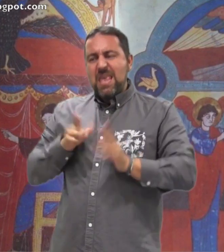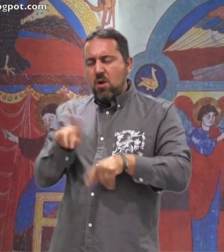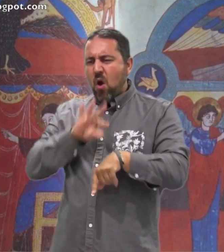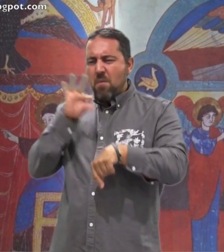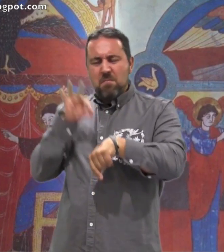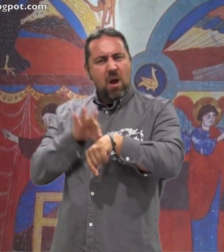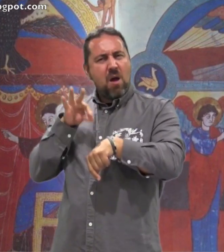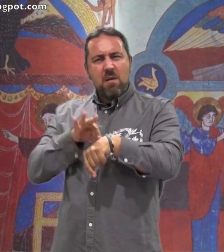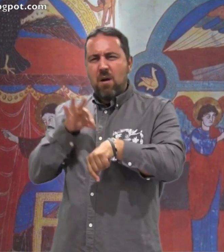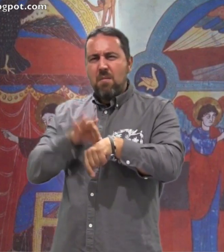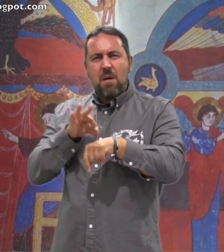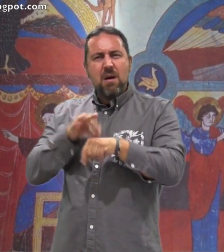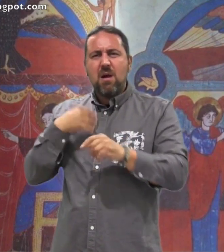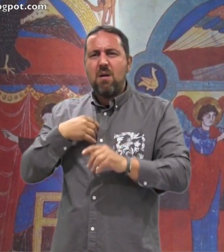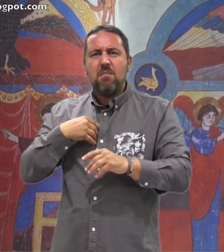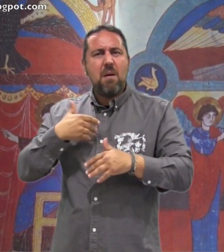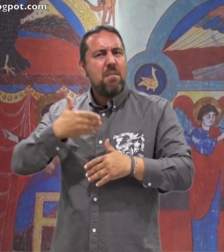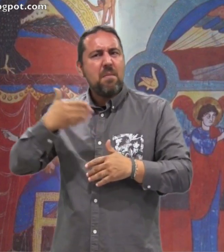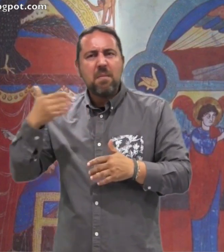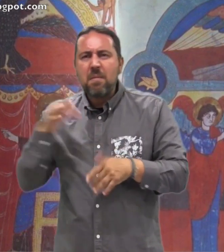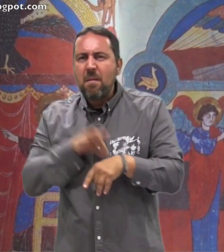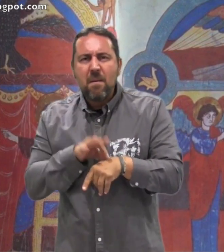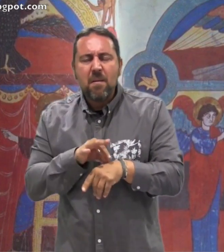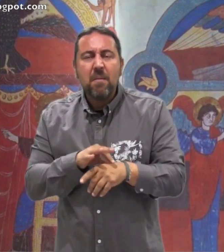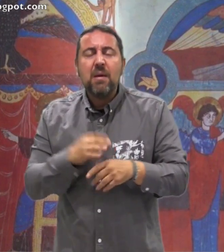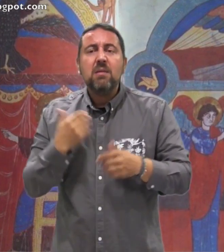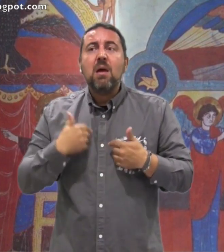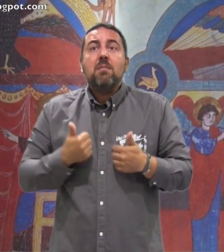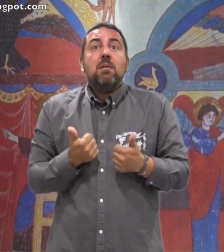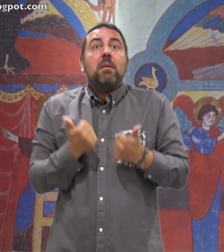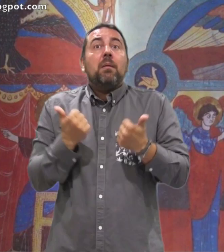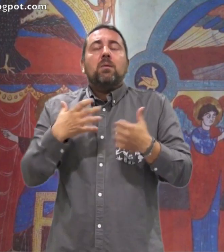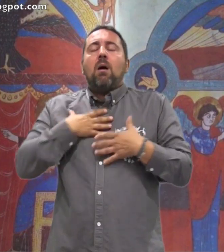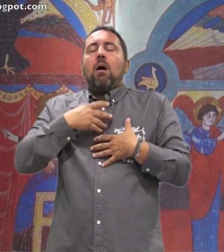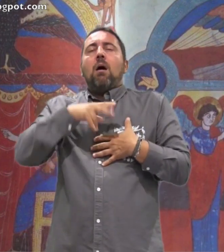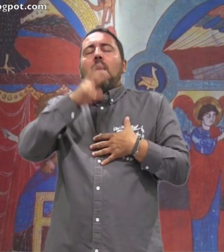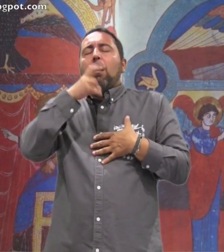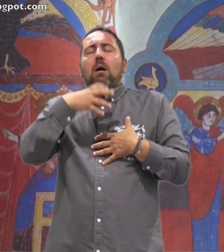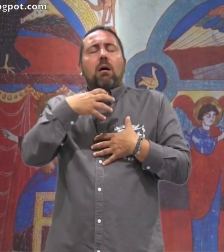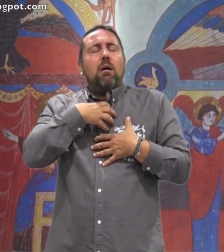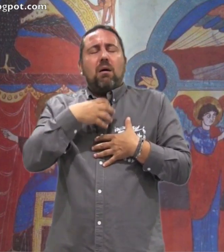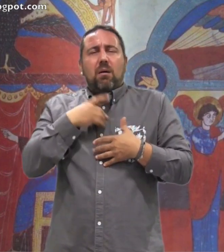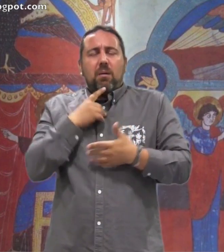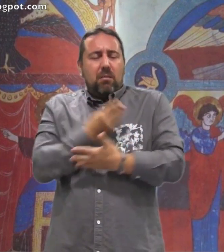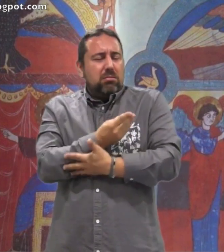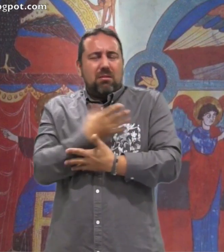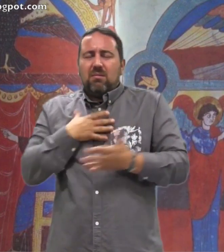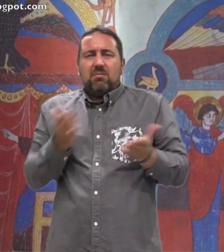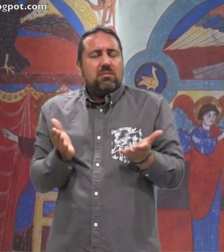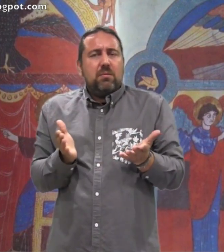cayó enfermo el hijo de la dueña de la casa. Su mal fue agravándose hasta el punto de